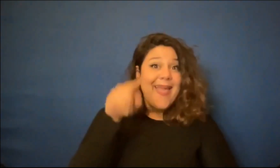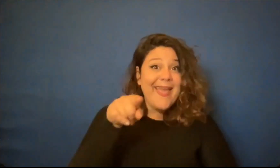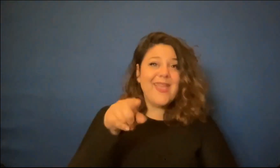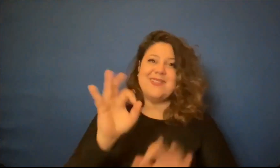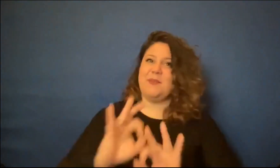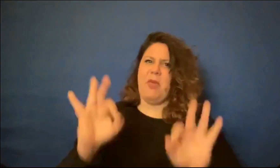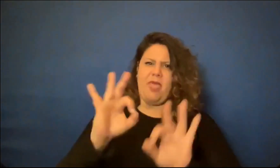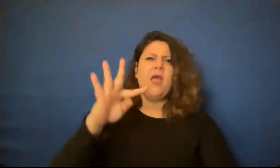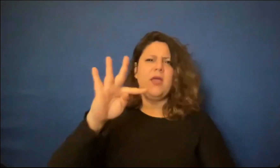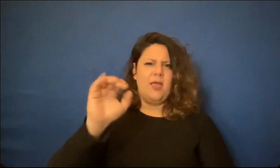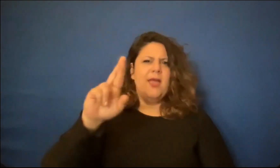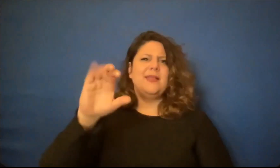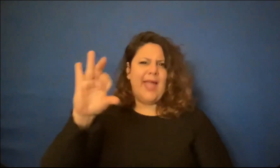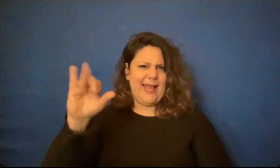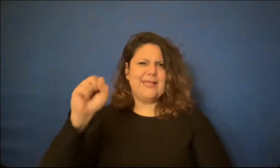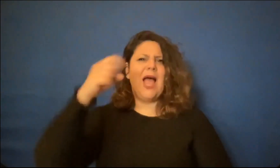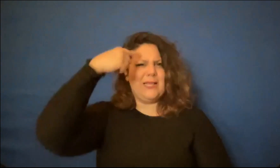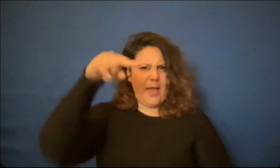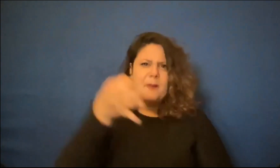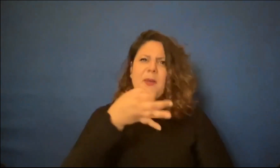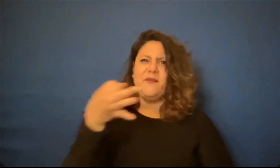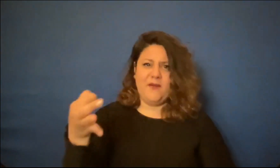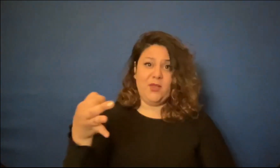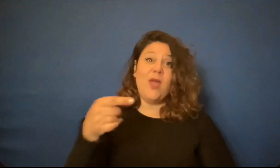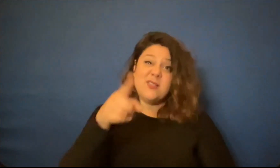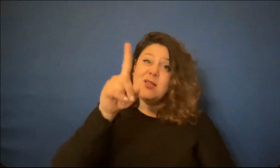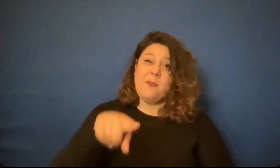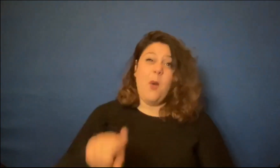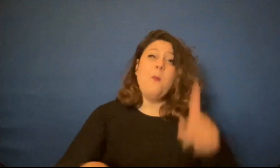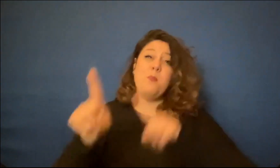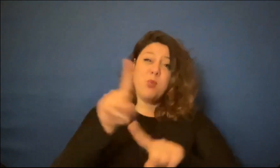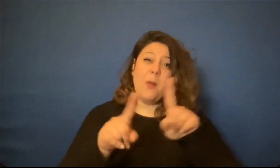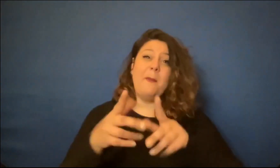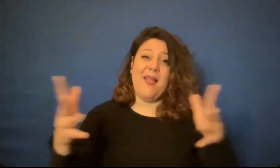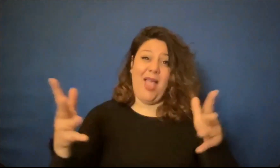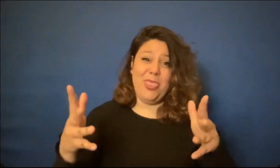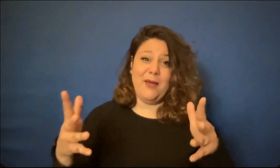sabe perfectamente, que es uno de los grandes problemas también. Además,